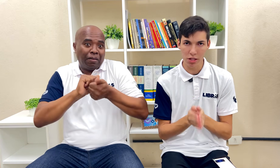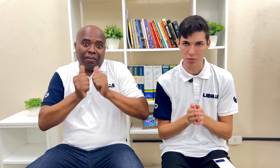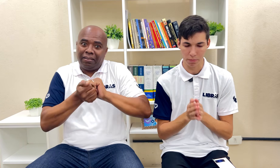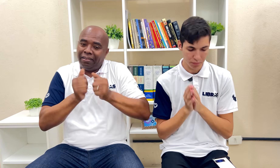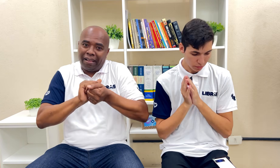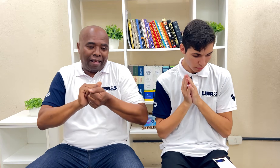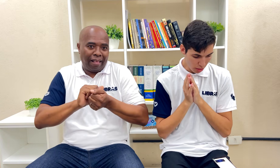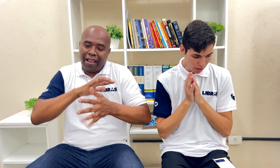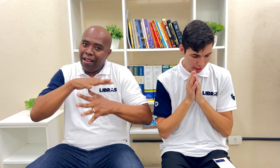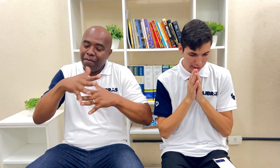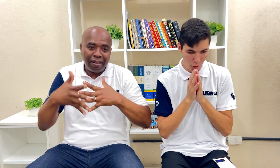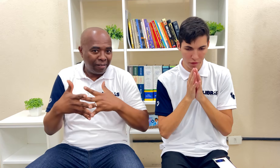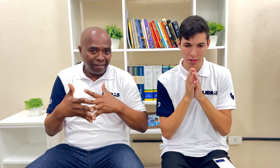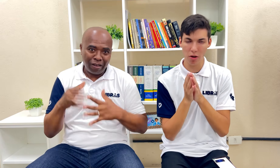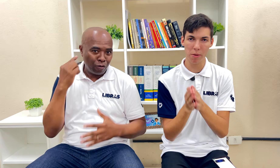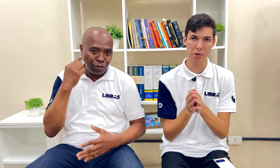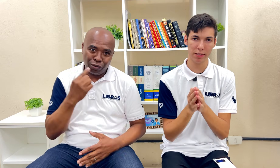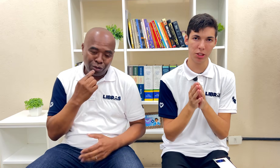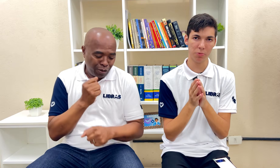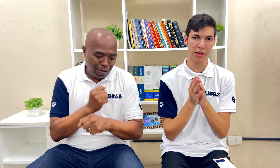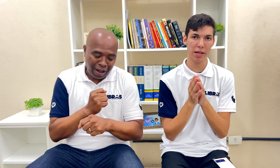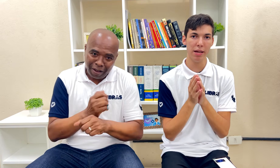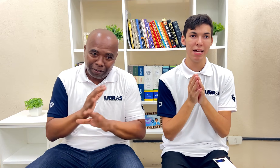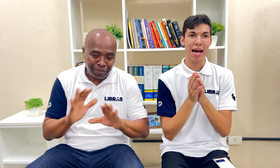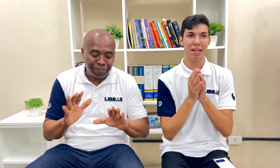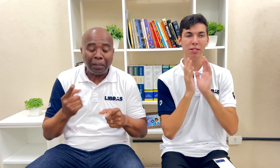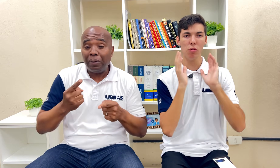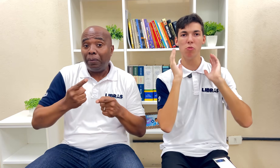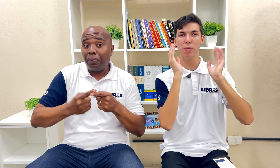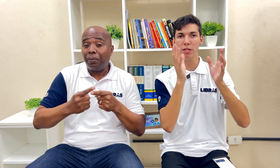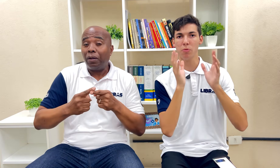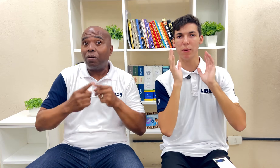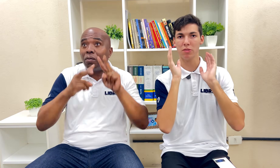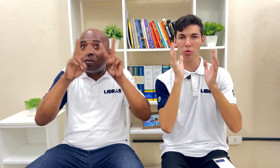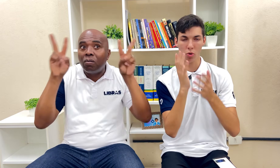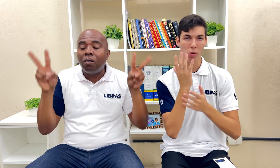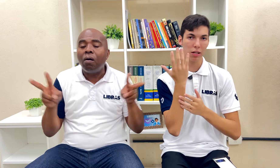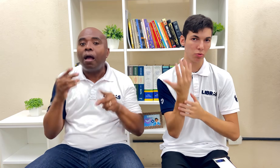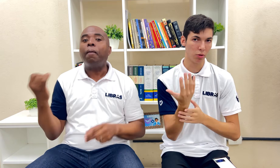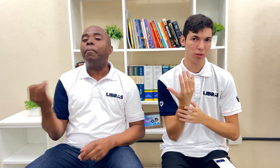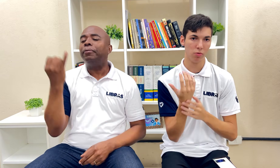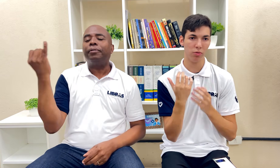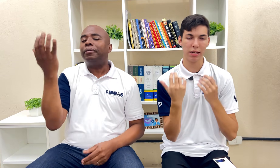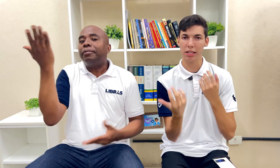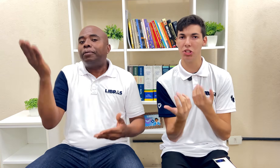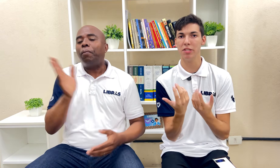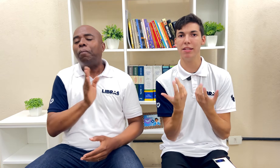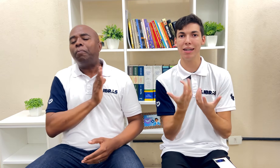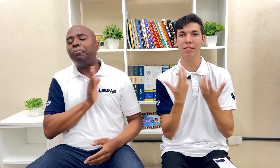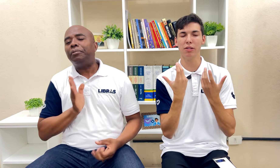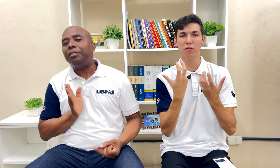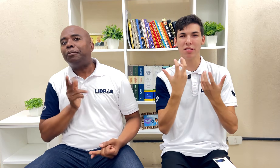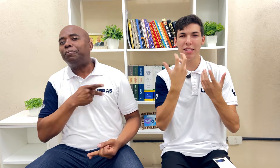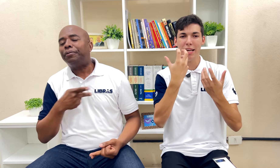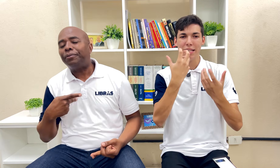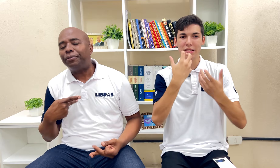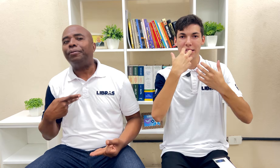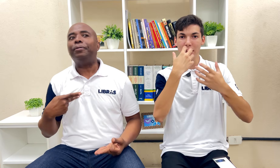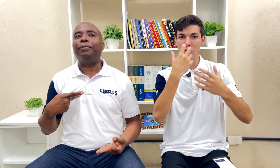isso. Então o visual é importante porque, assim como o bispo, o pastor ou o cantor, o tecladista, ele está cantando e você não...